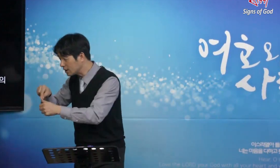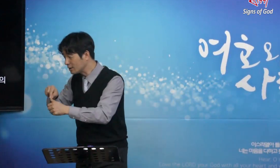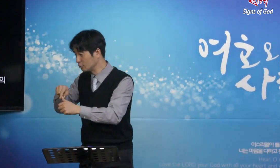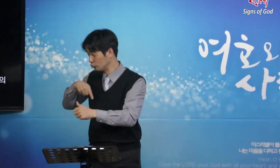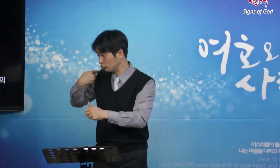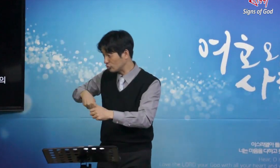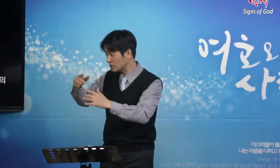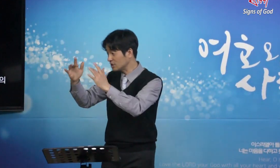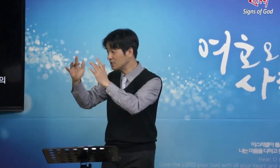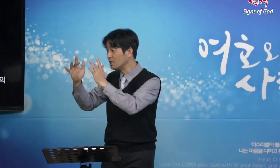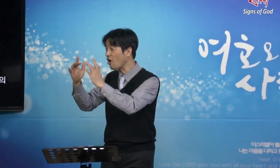필요하고,